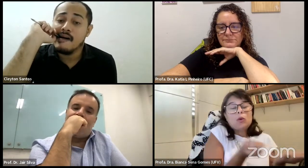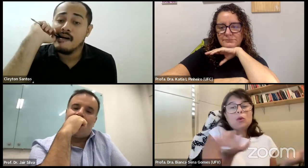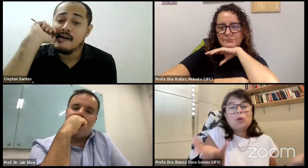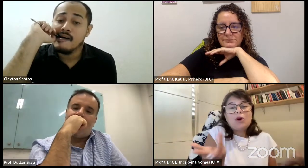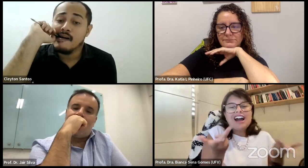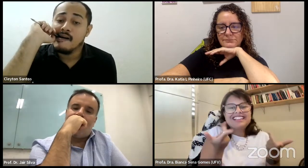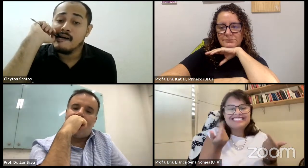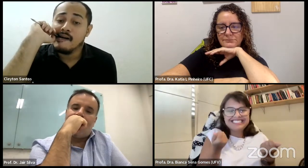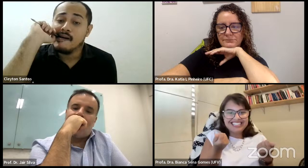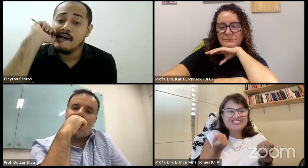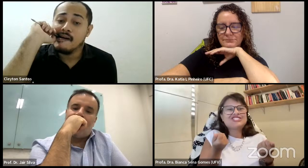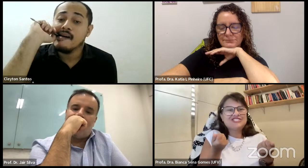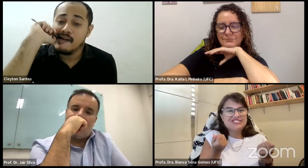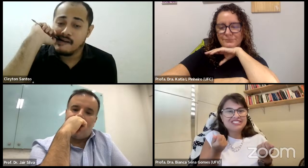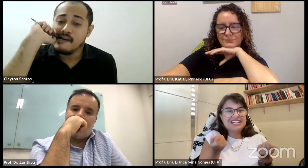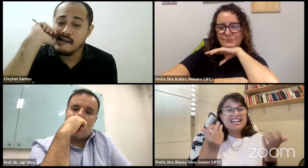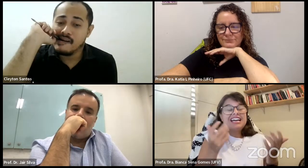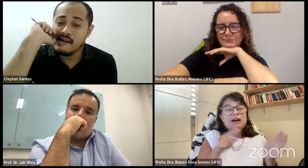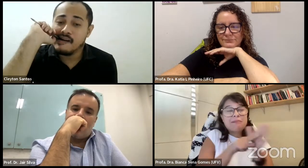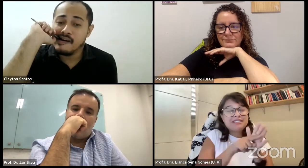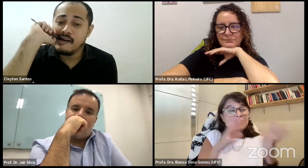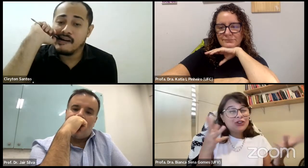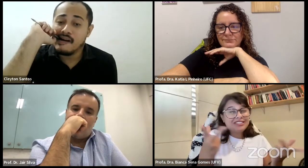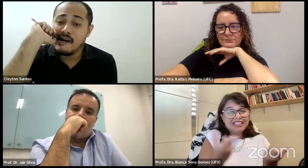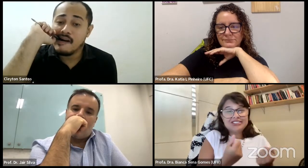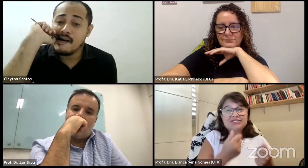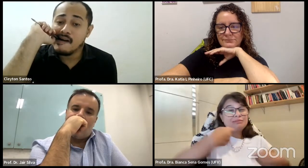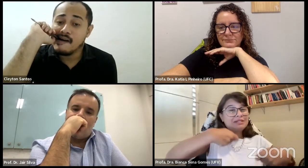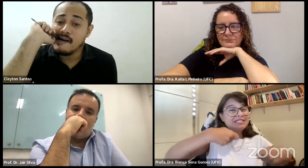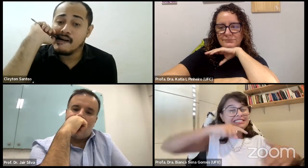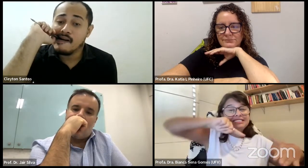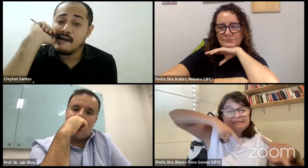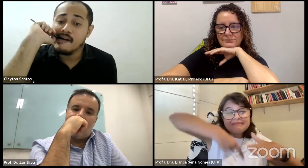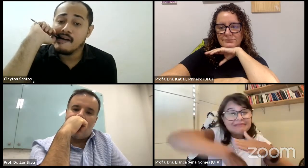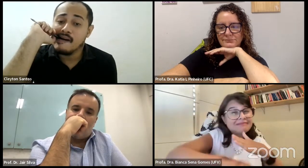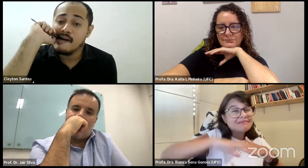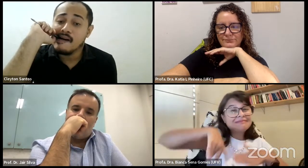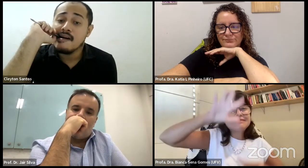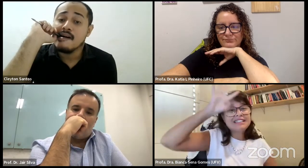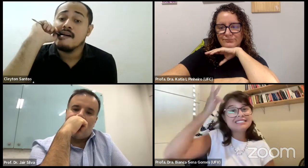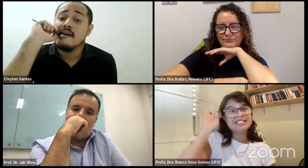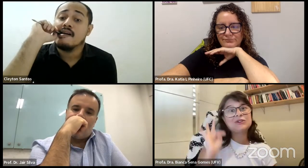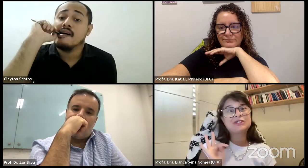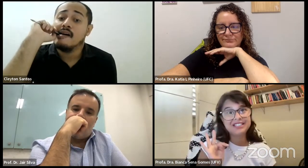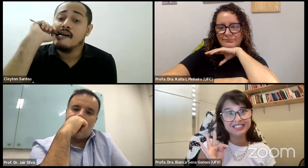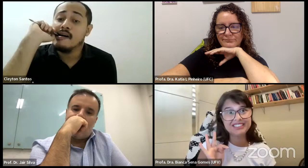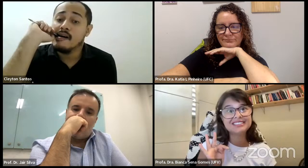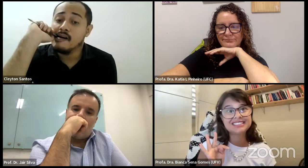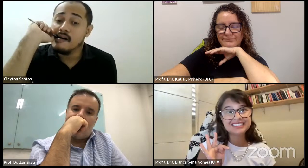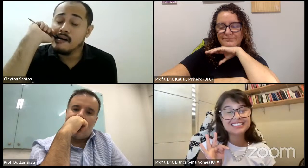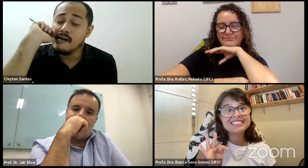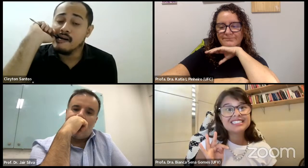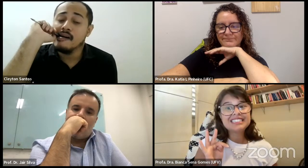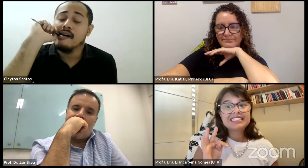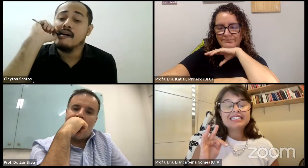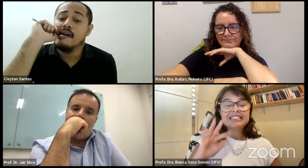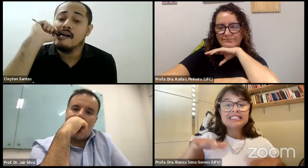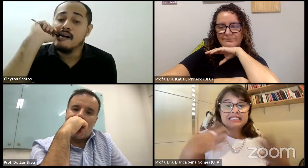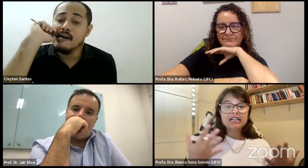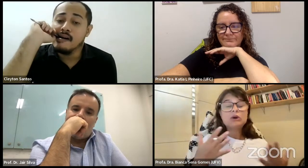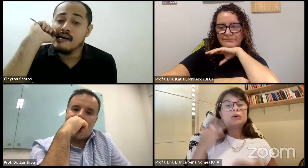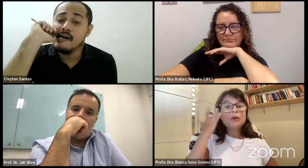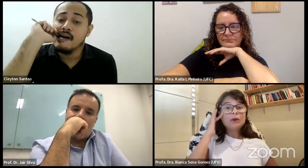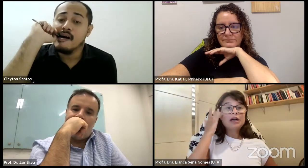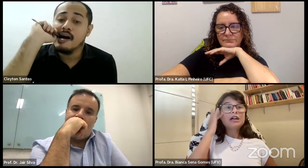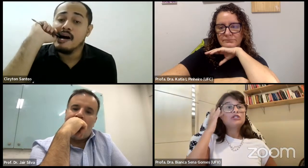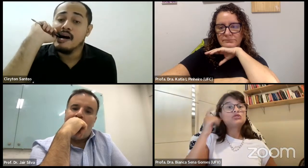Você traz, você indica essas respostas, então eu acredito que é algo mais qualitativo. Então você precisa, de fato, aprofundar um pouco